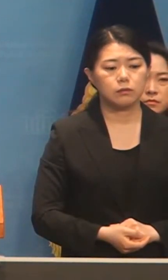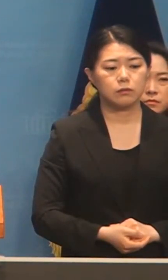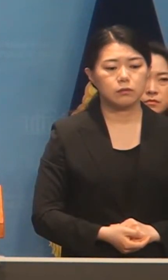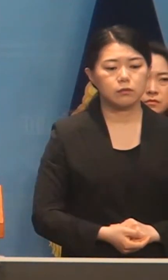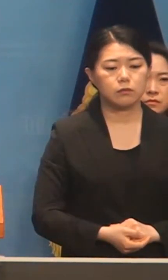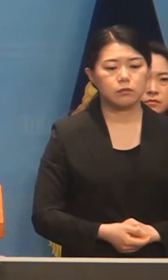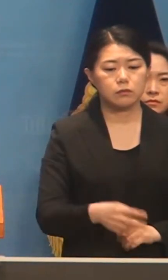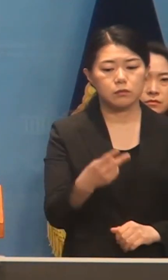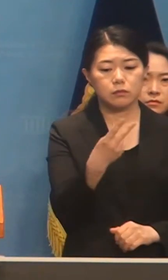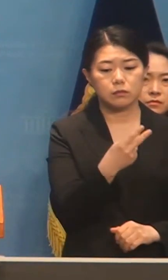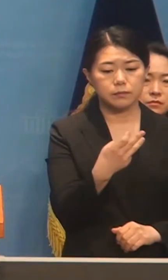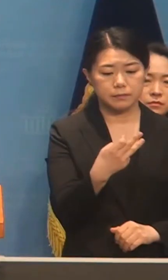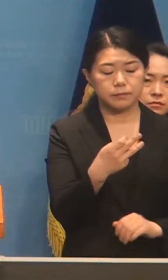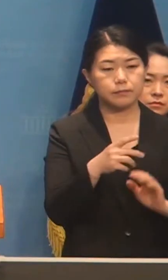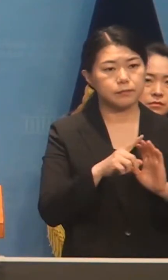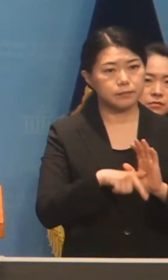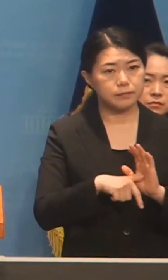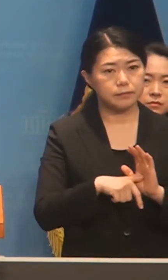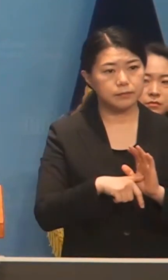13년도에 이미